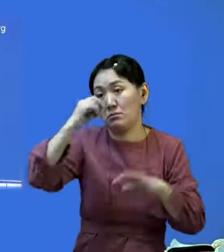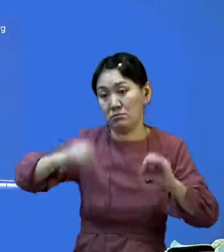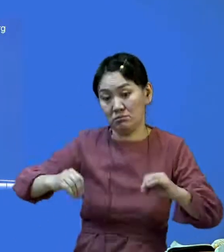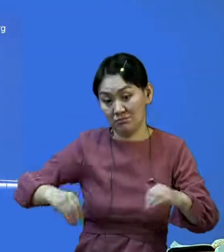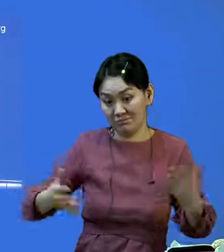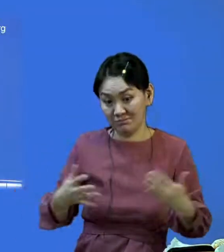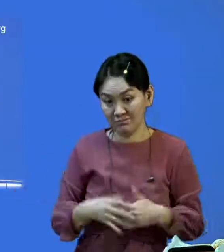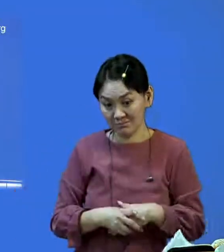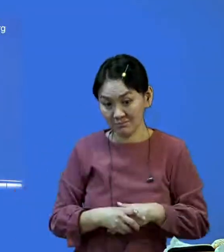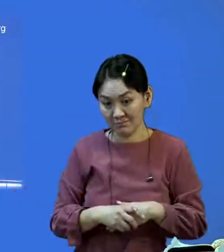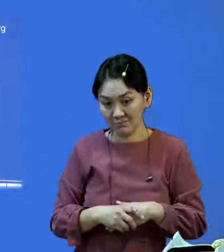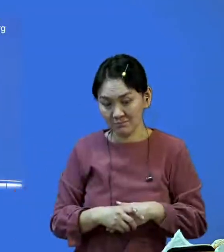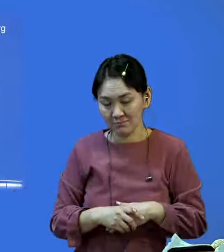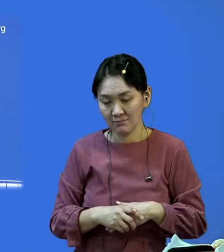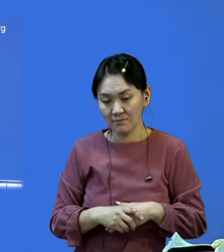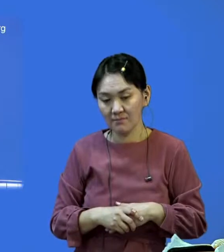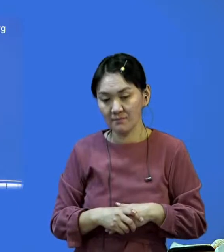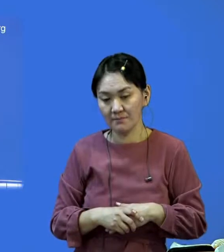Та өнөөдөр бурхны